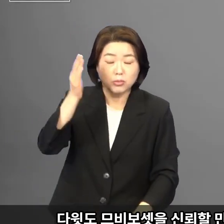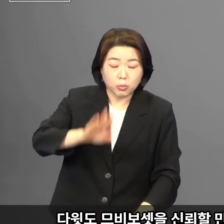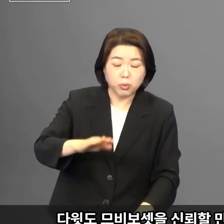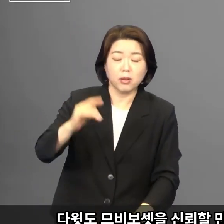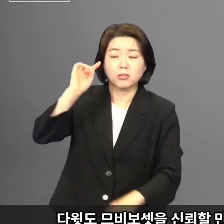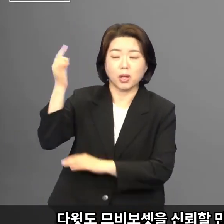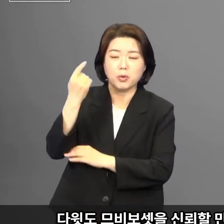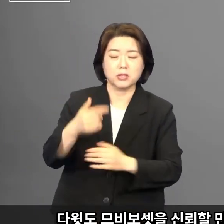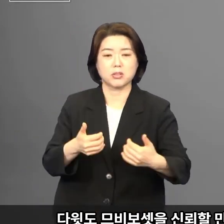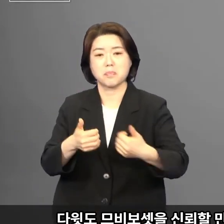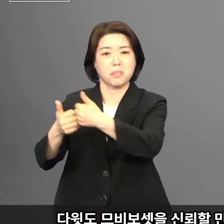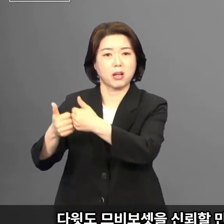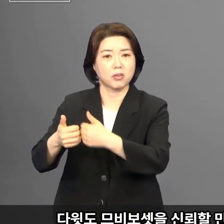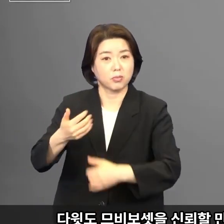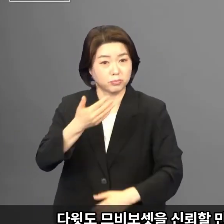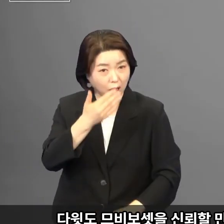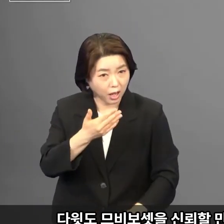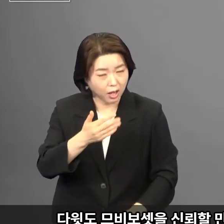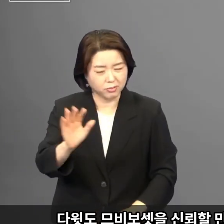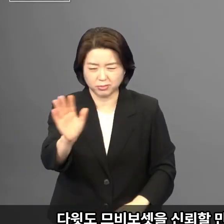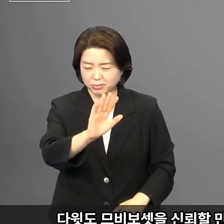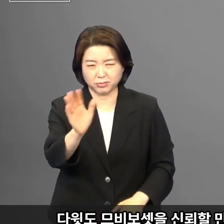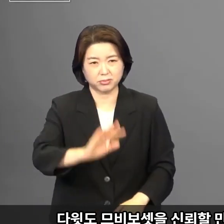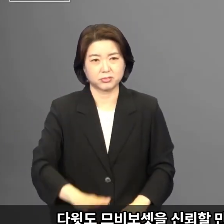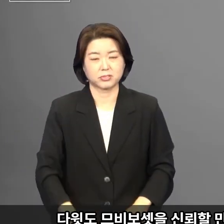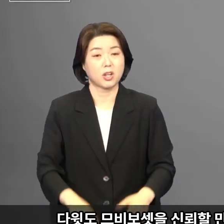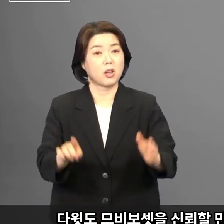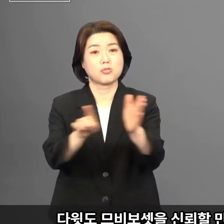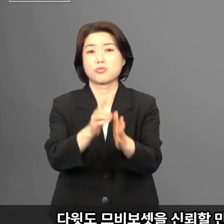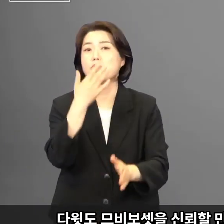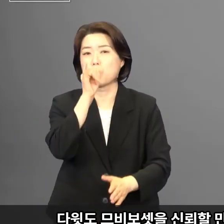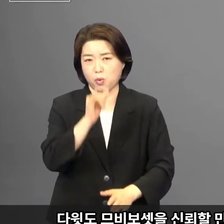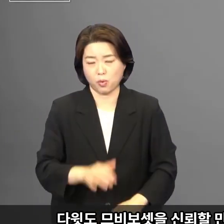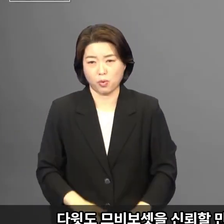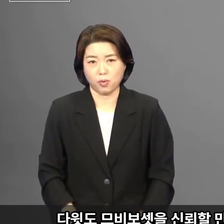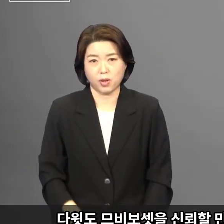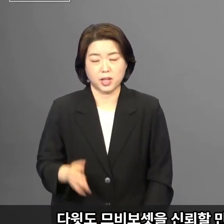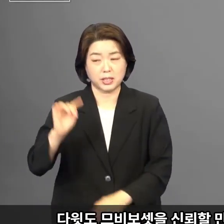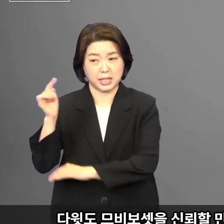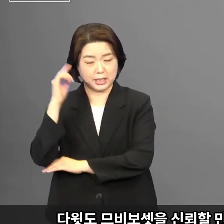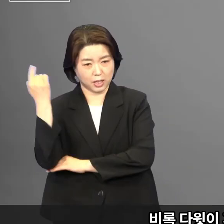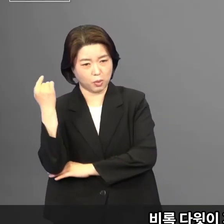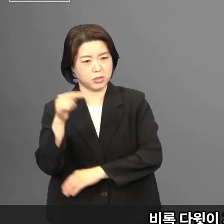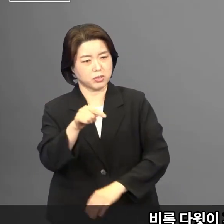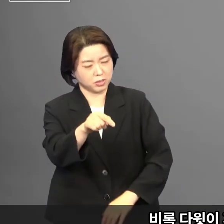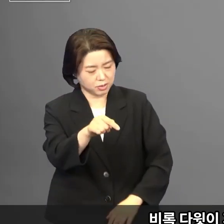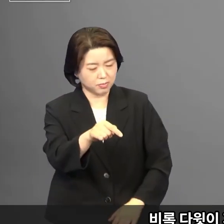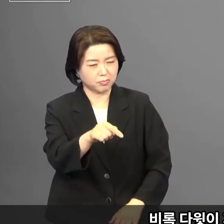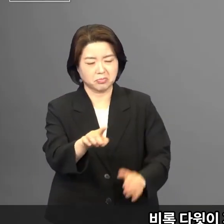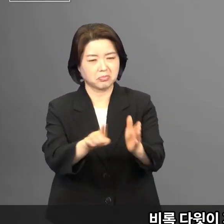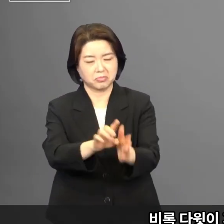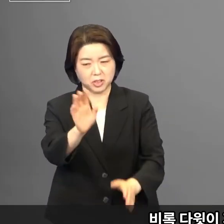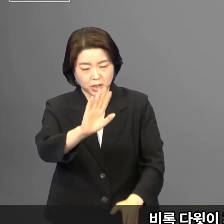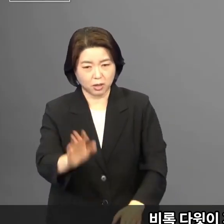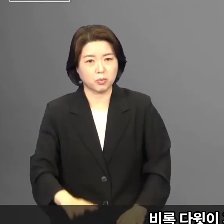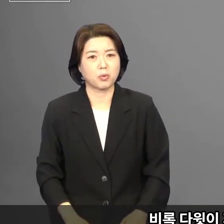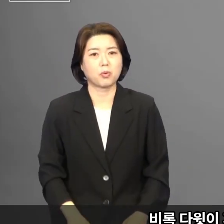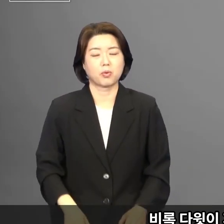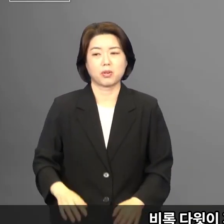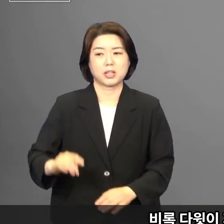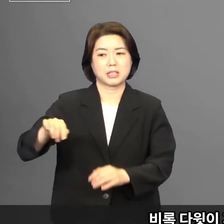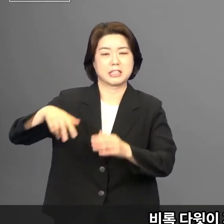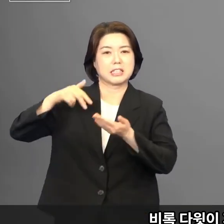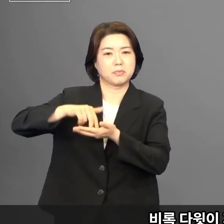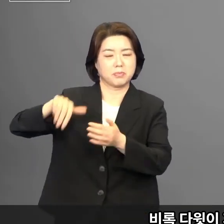다윗도 무비보셋을 신뢰할 만한데 워낙 지금 상황인지라. 비록 다윗이